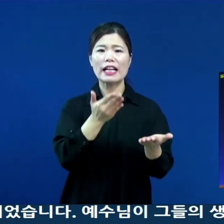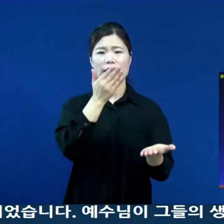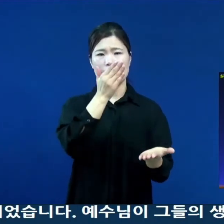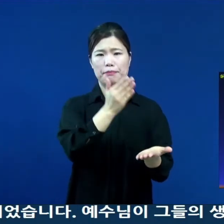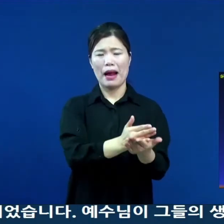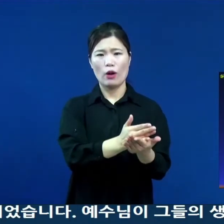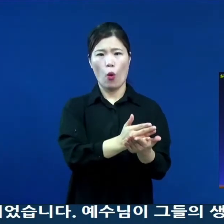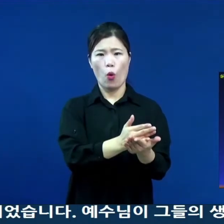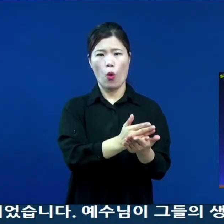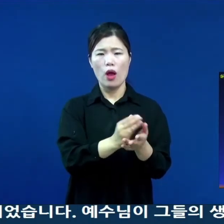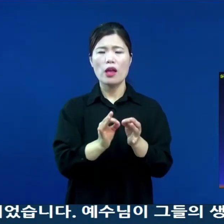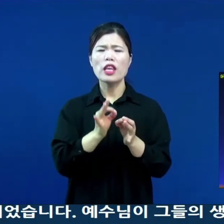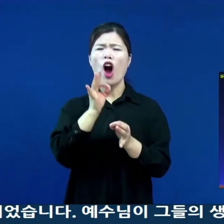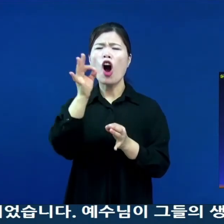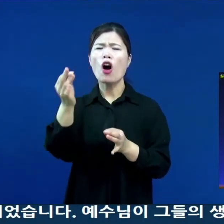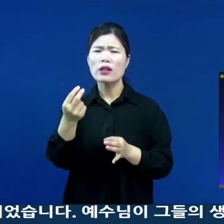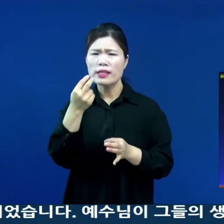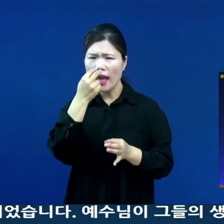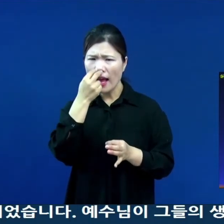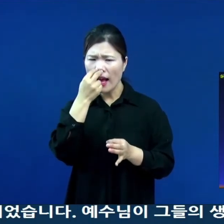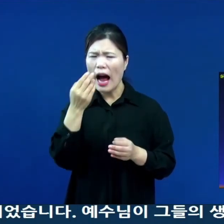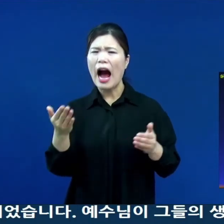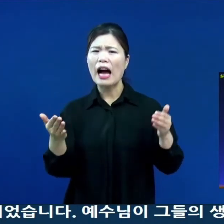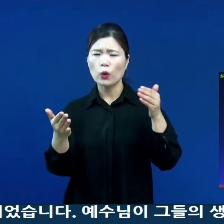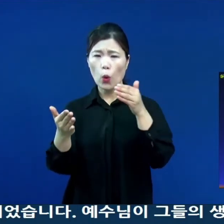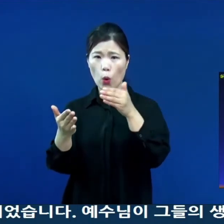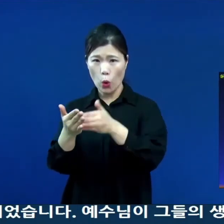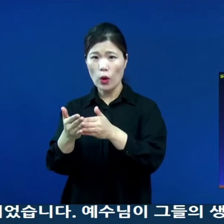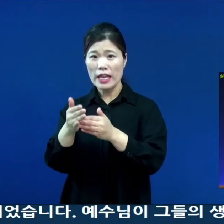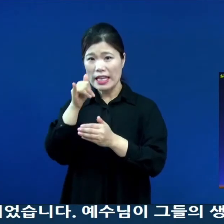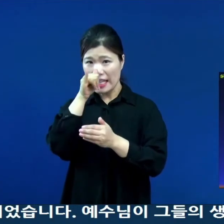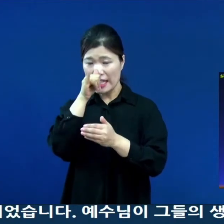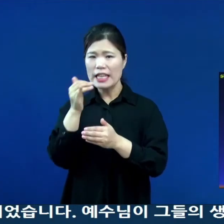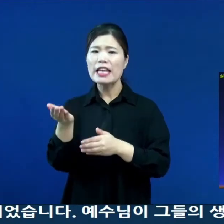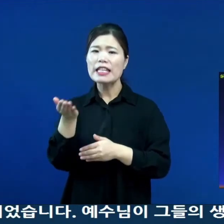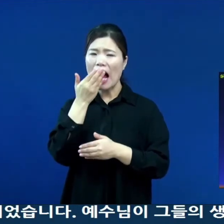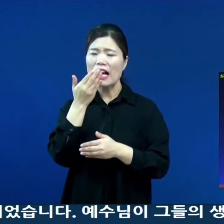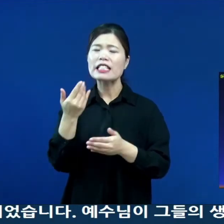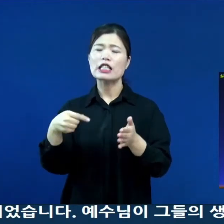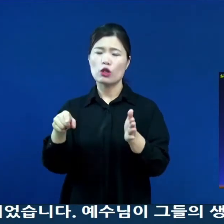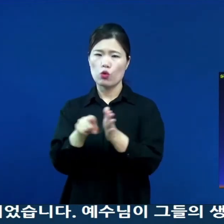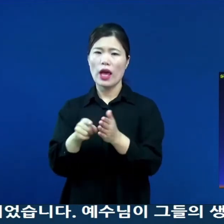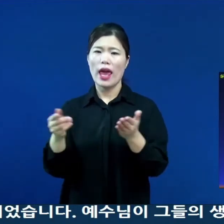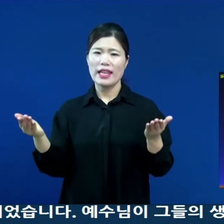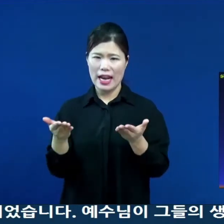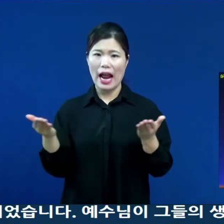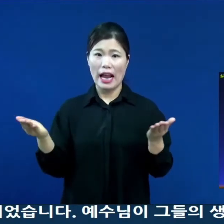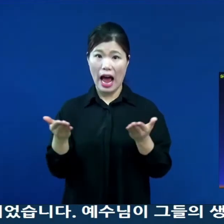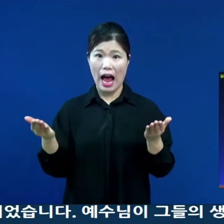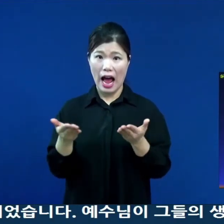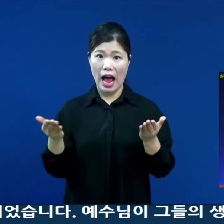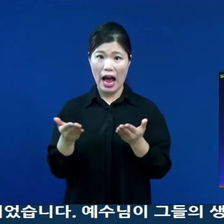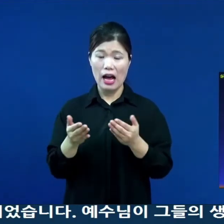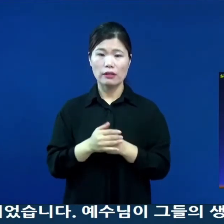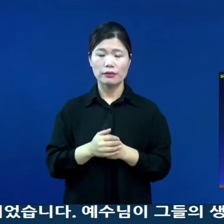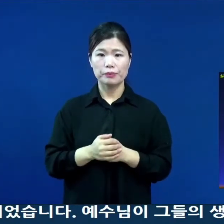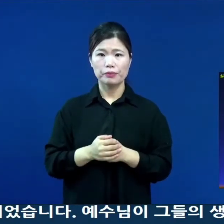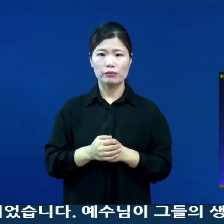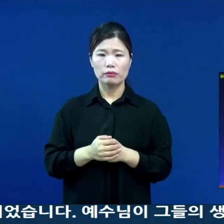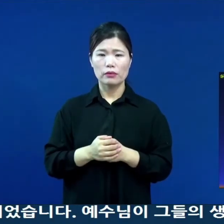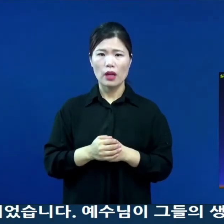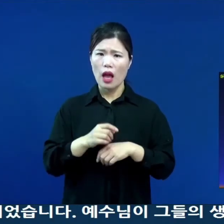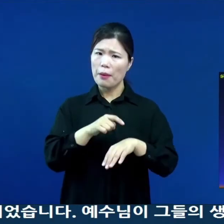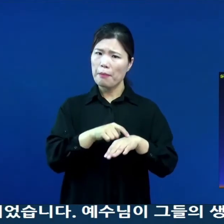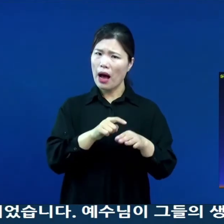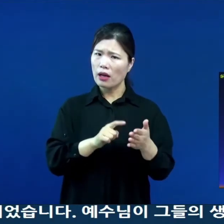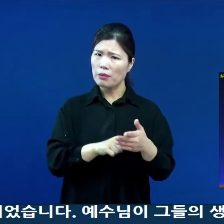말고 영생하도록 있는 양식을 위해 일하라. 거기까지만. 자, 이렇게 마음이